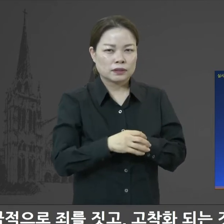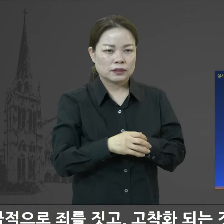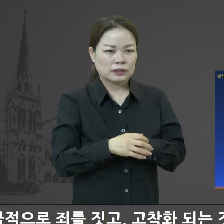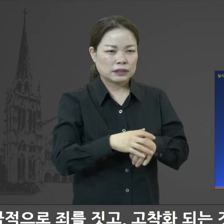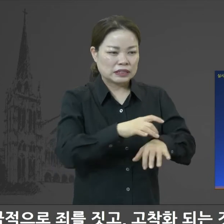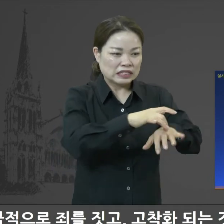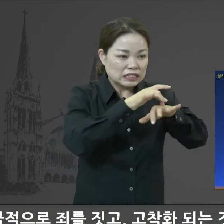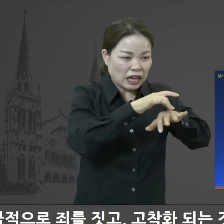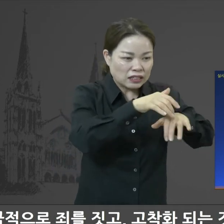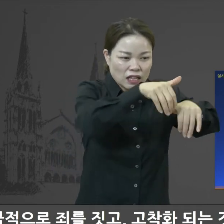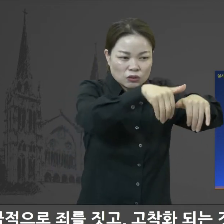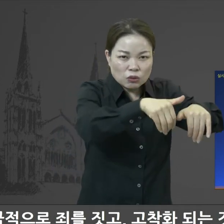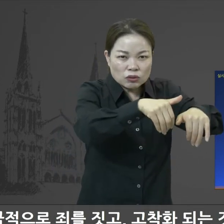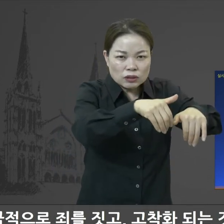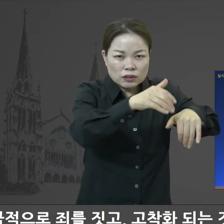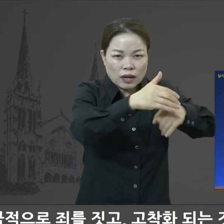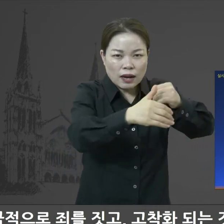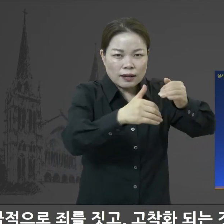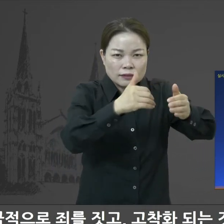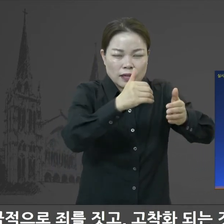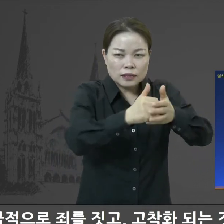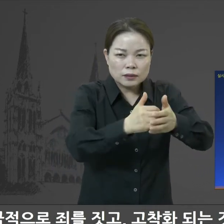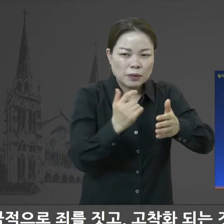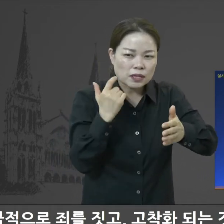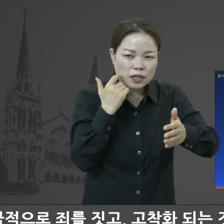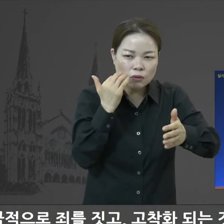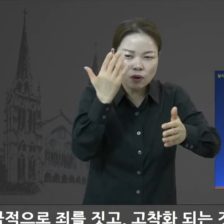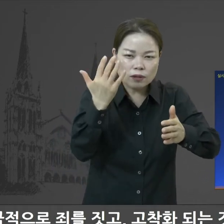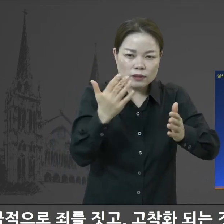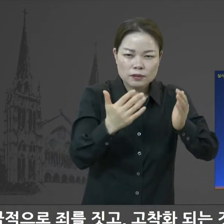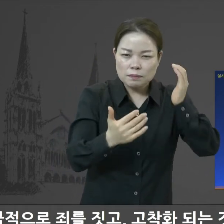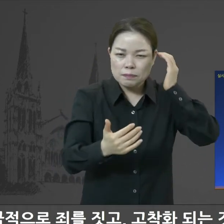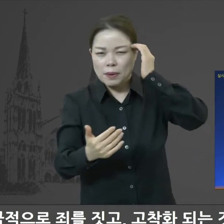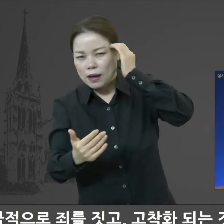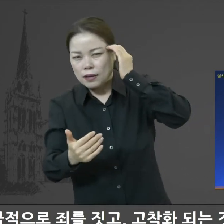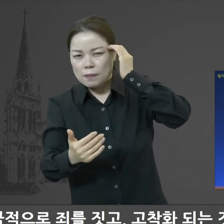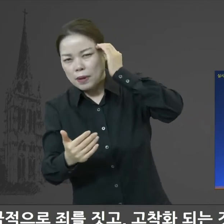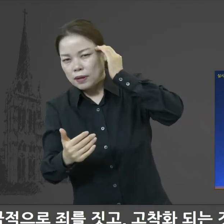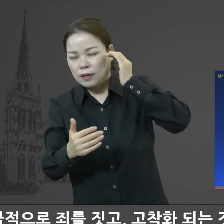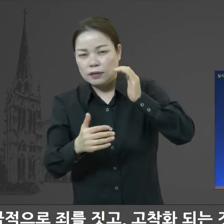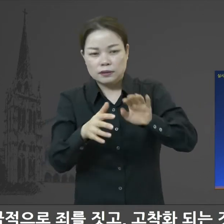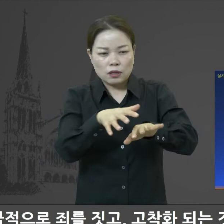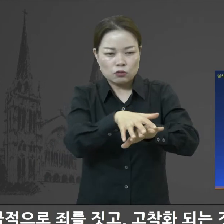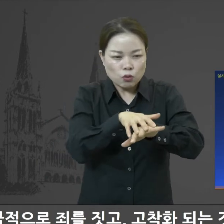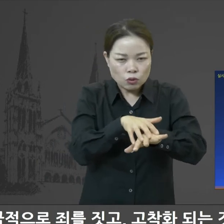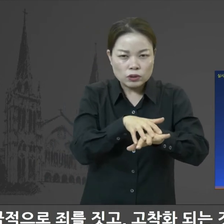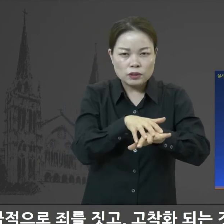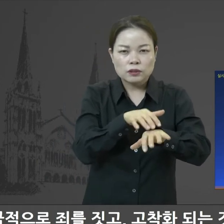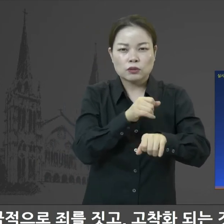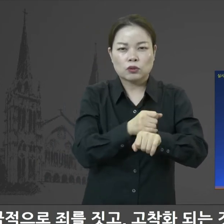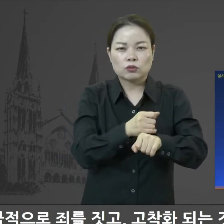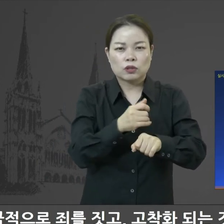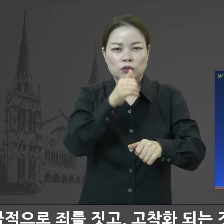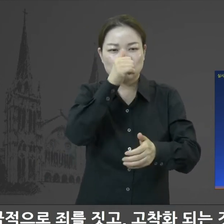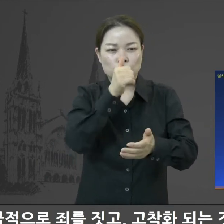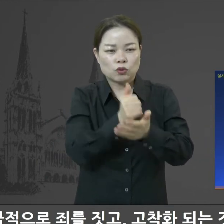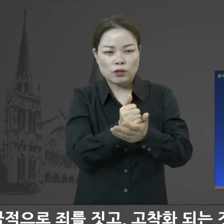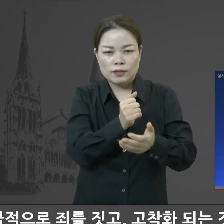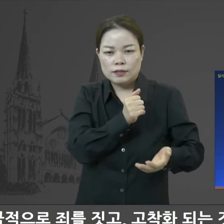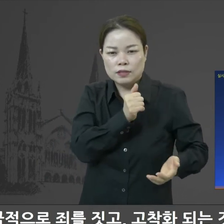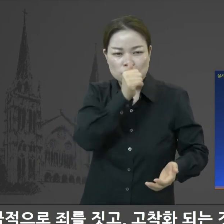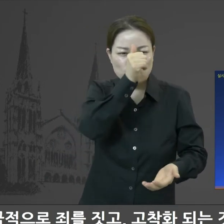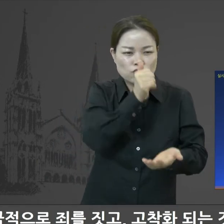되어서 적극적으로 하나님의 영광을 훼손하고 방해합니다. 오만한 자들은 조직적으로, 실제적으로 죄의